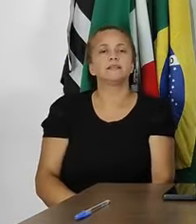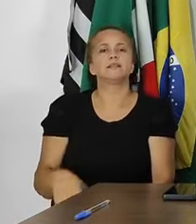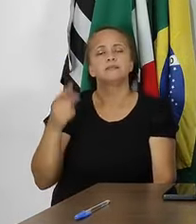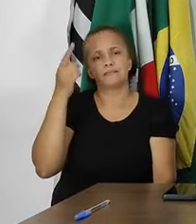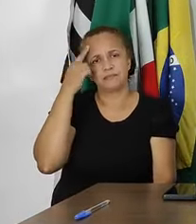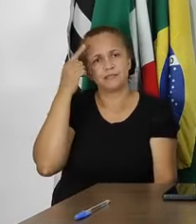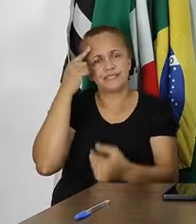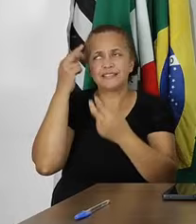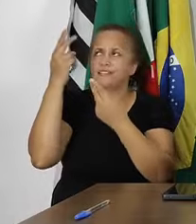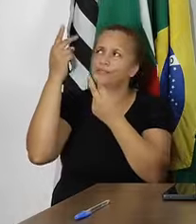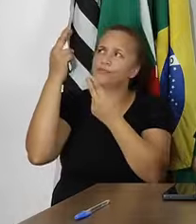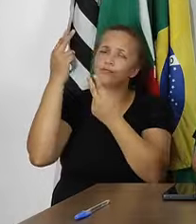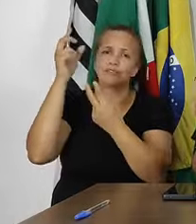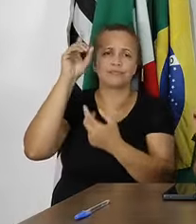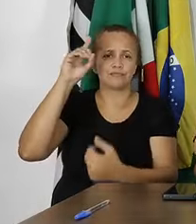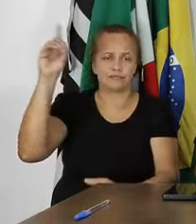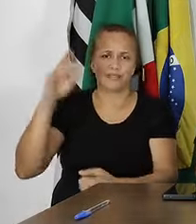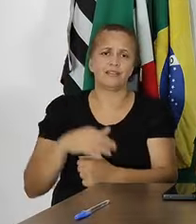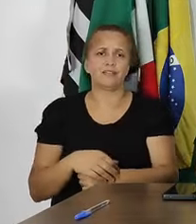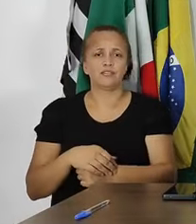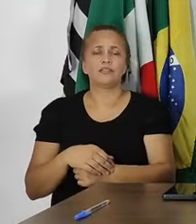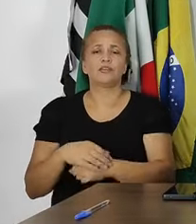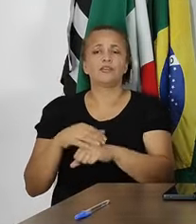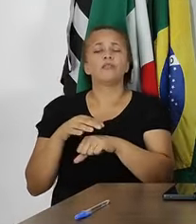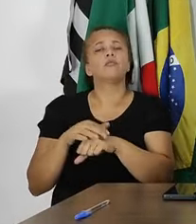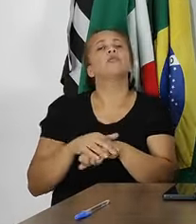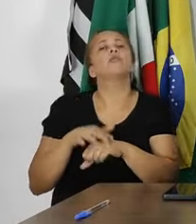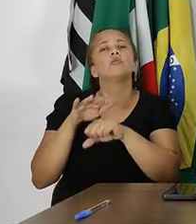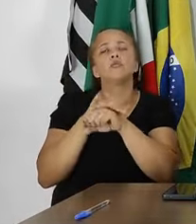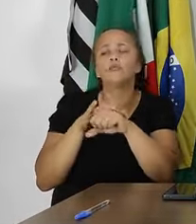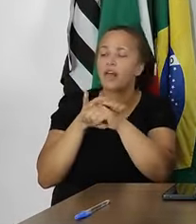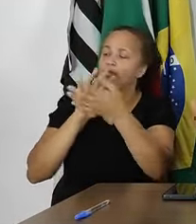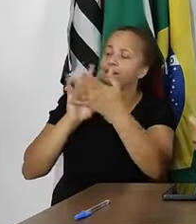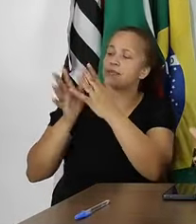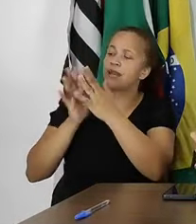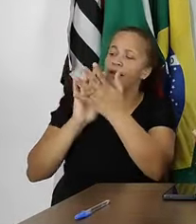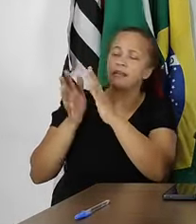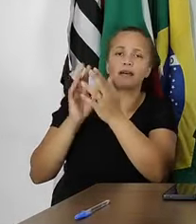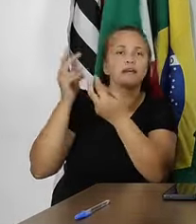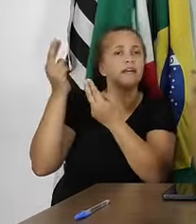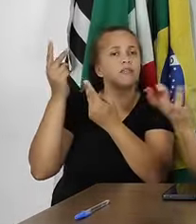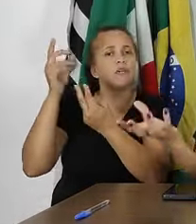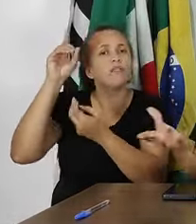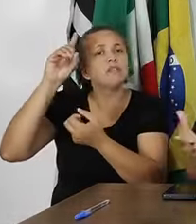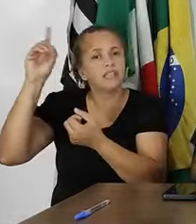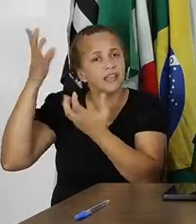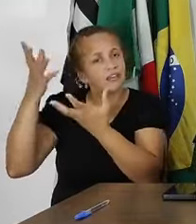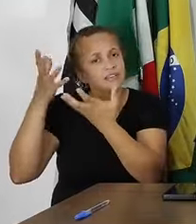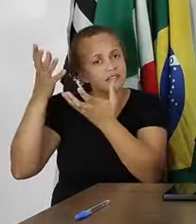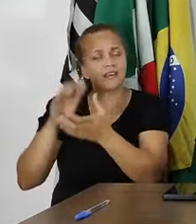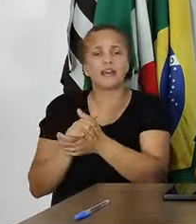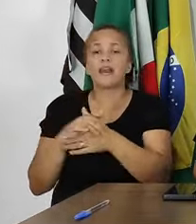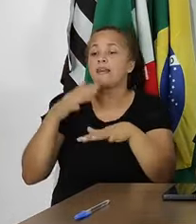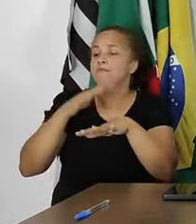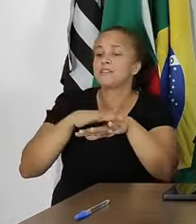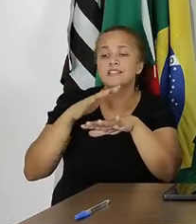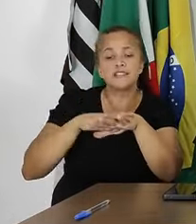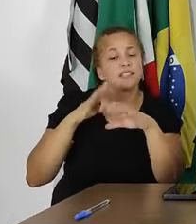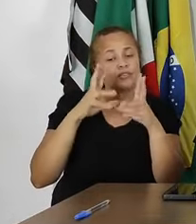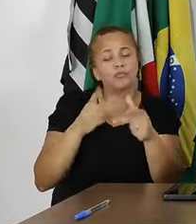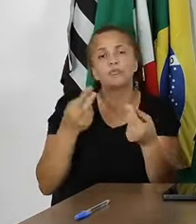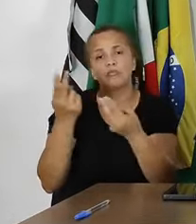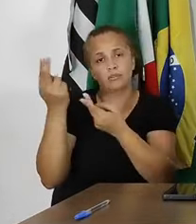pensa. Falar como Deus fala. Agir como Deus age, como Deus agiria em qualquer circunstância.